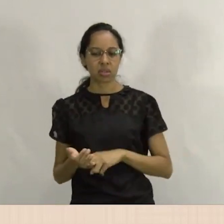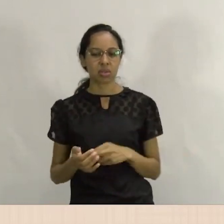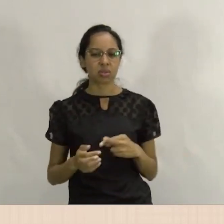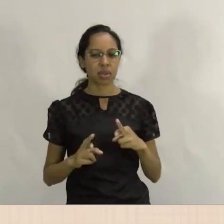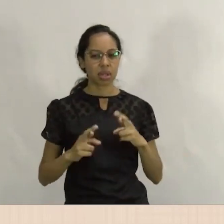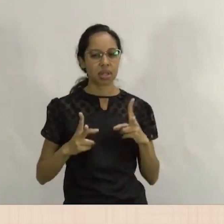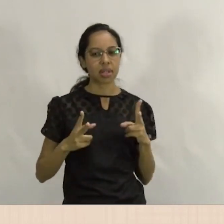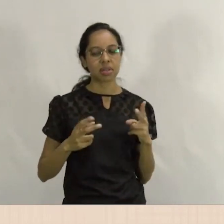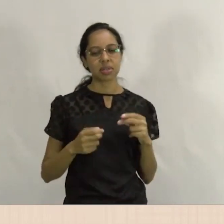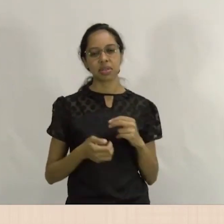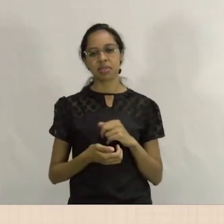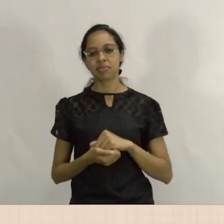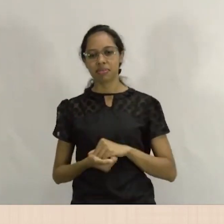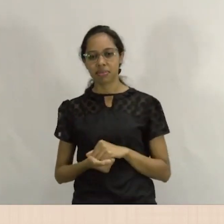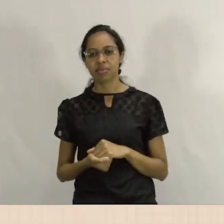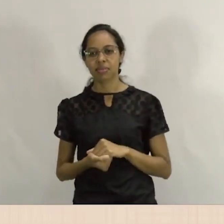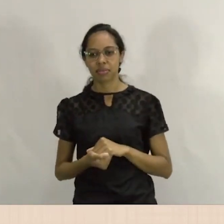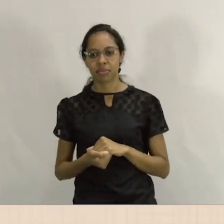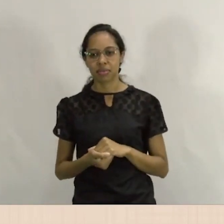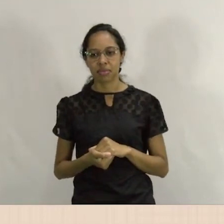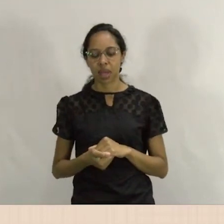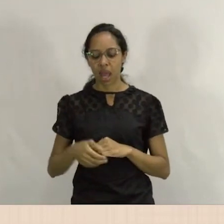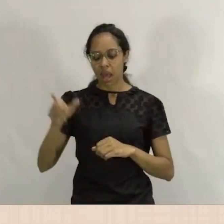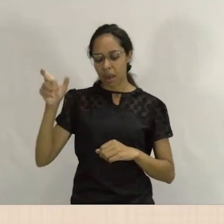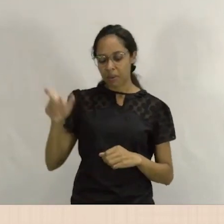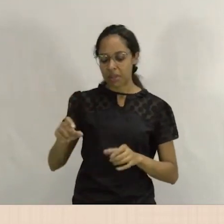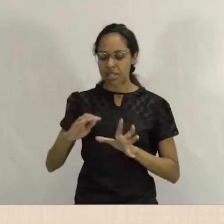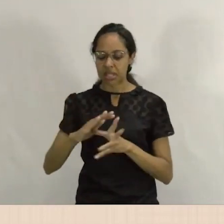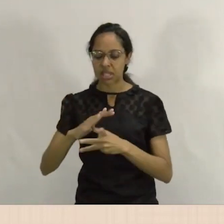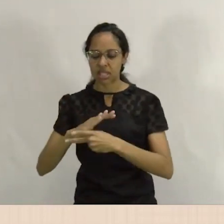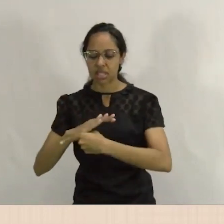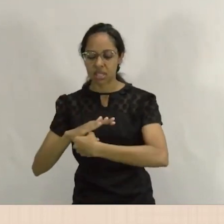Esse nome kleptes é um nome